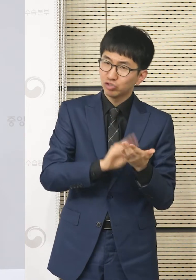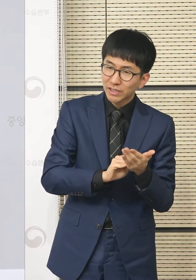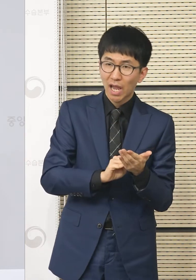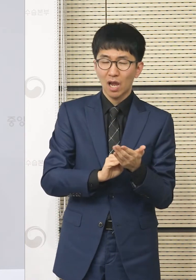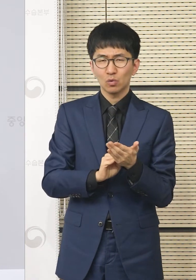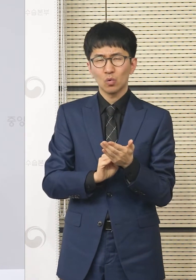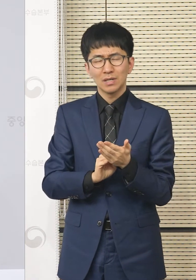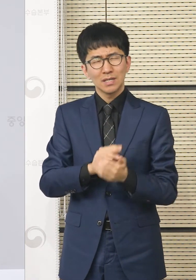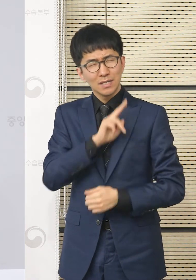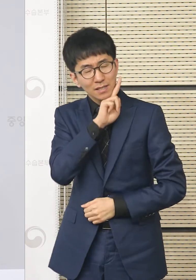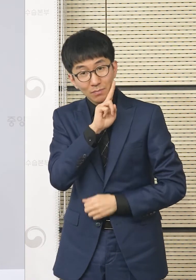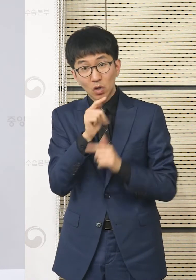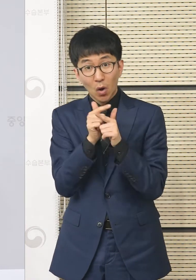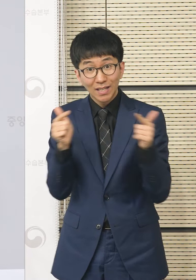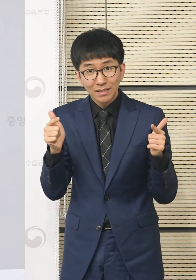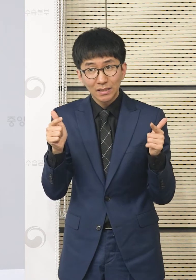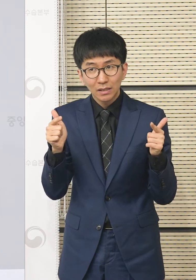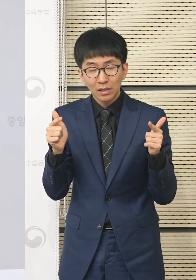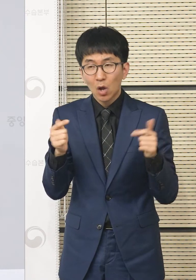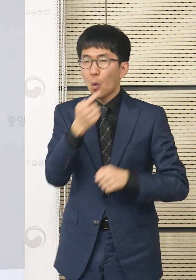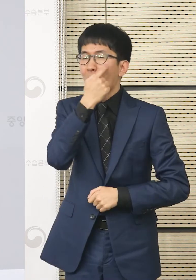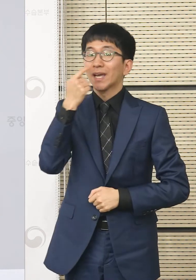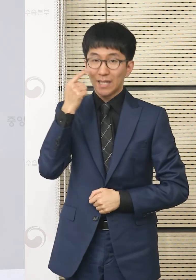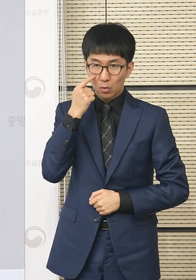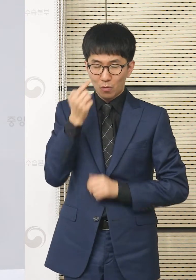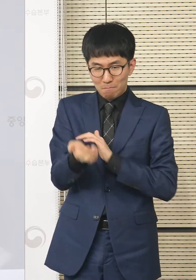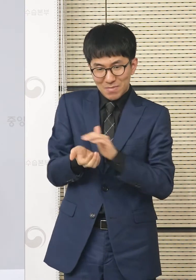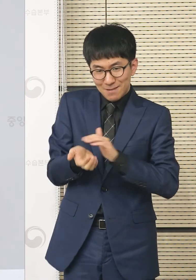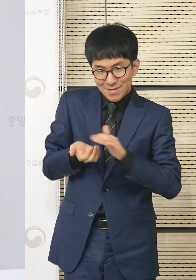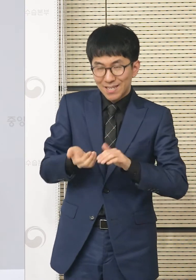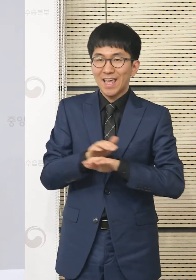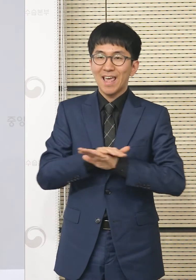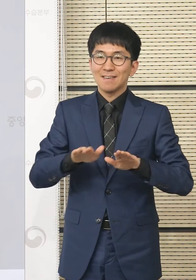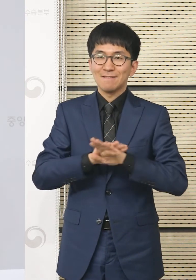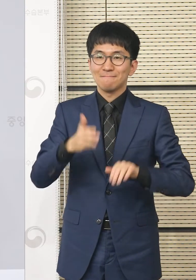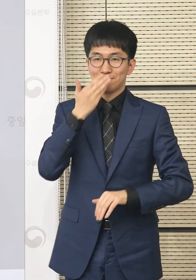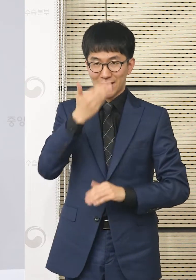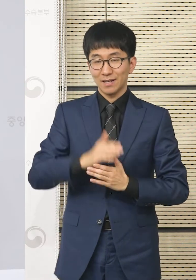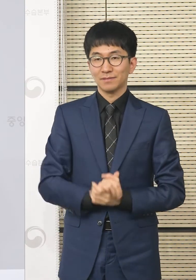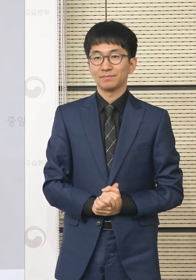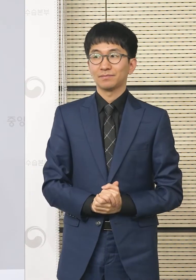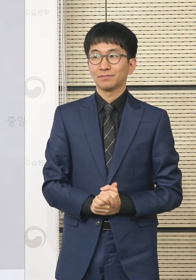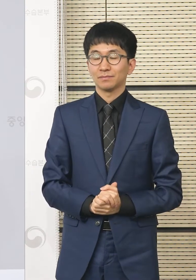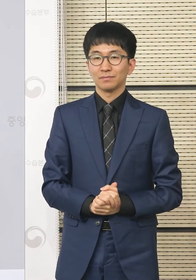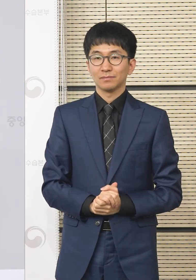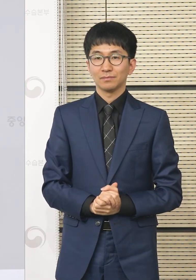해소하고 조기에 대처하는 데 도움이 될 것으로 기대합니다.